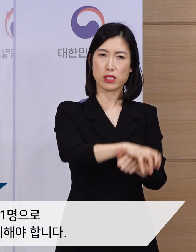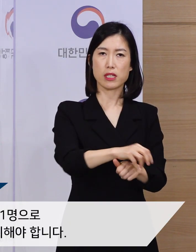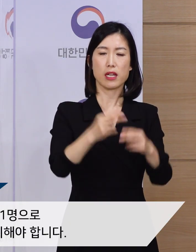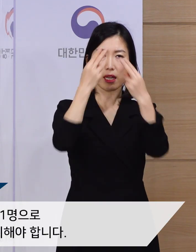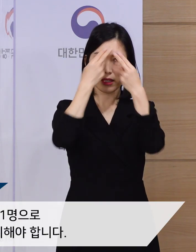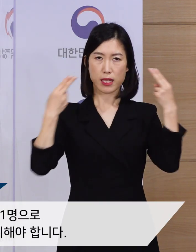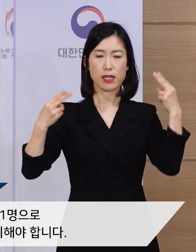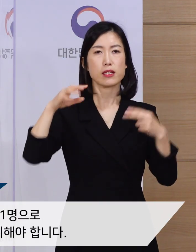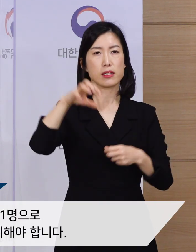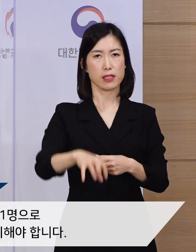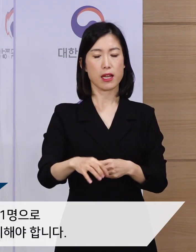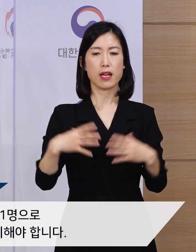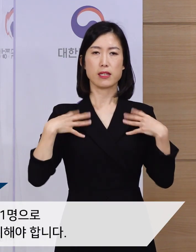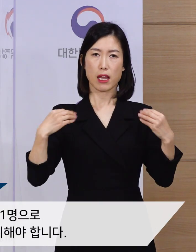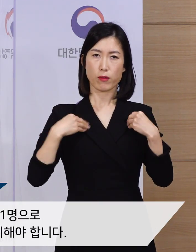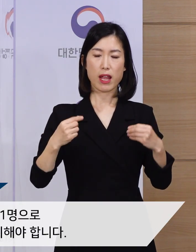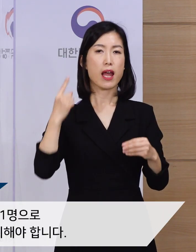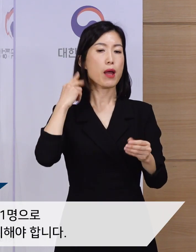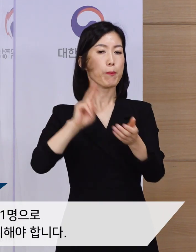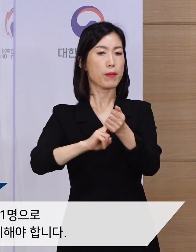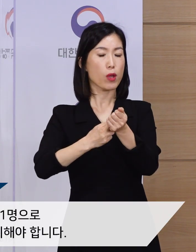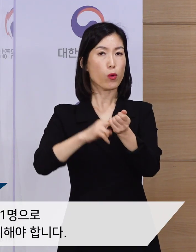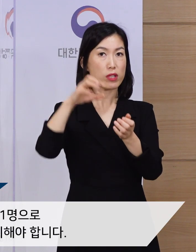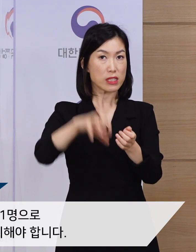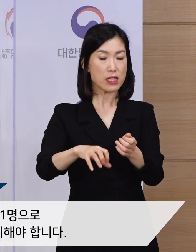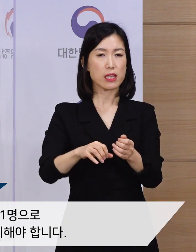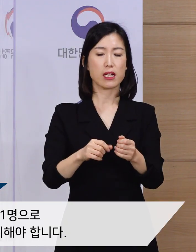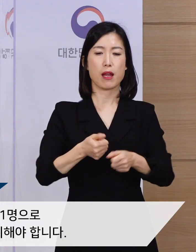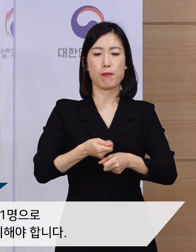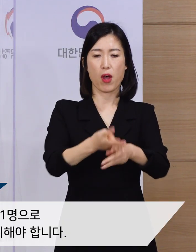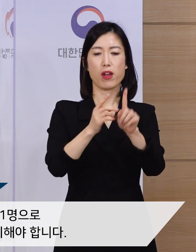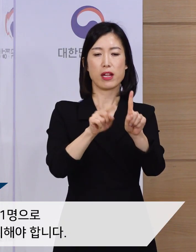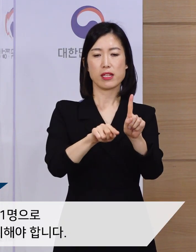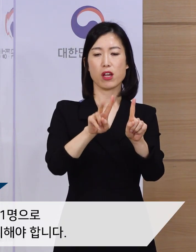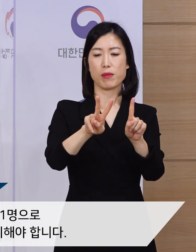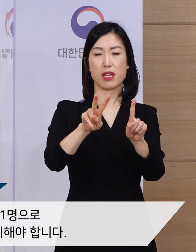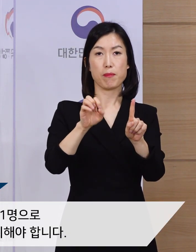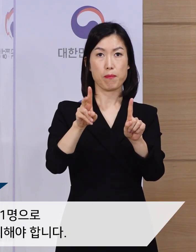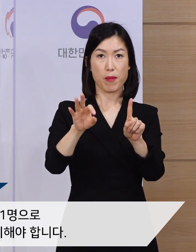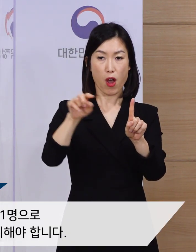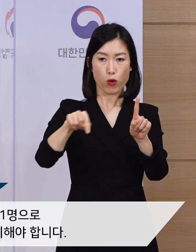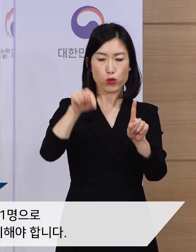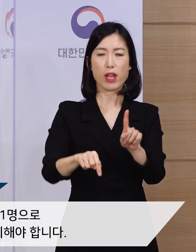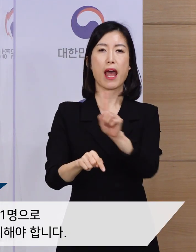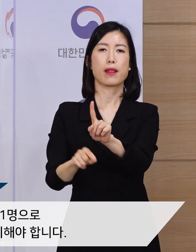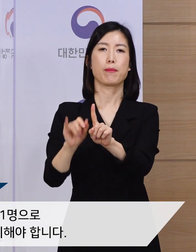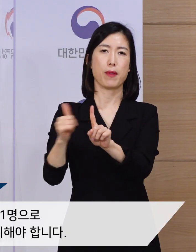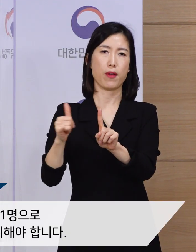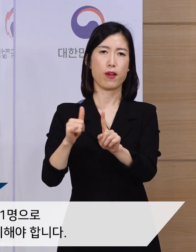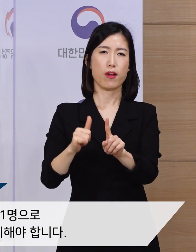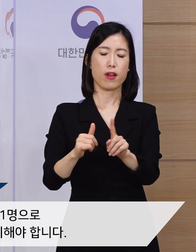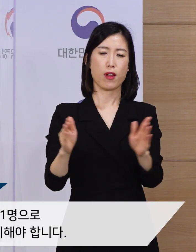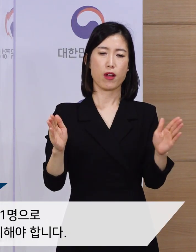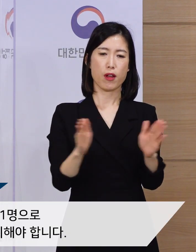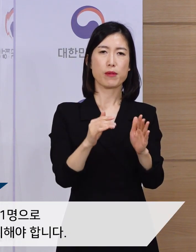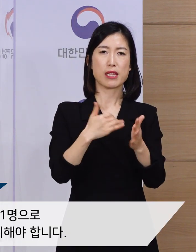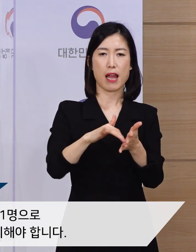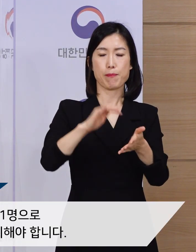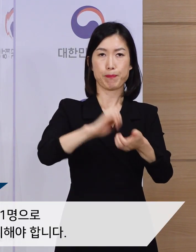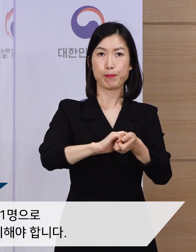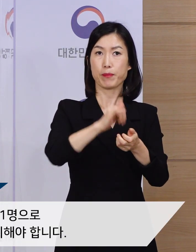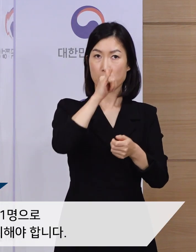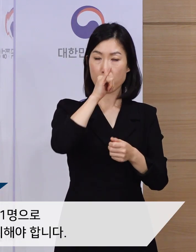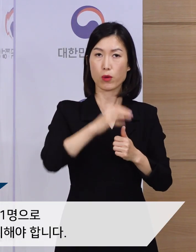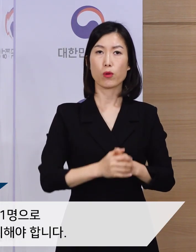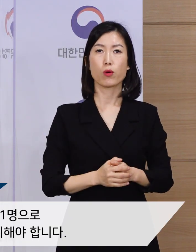장례식장, 사우나, 미용실 등은 4제곱미터당 1명으로 인원이 제한되고 출입구에 이용